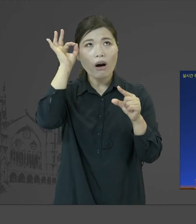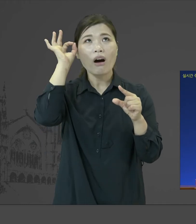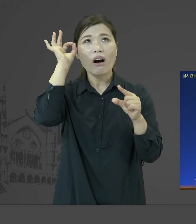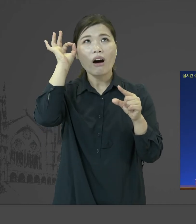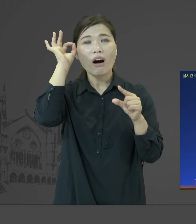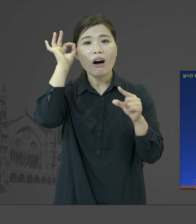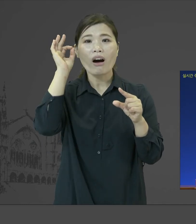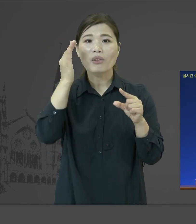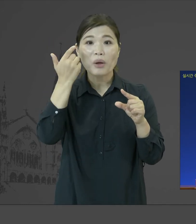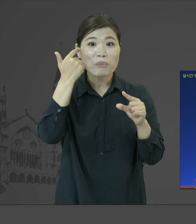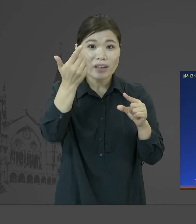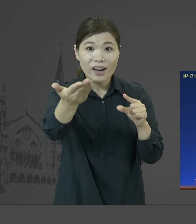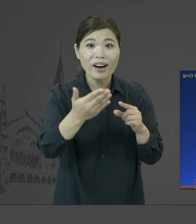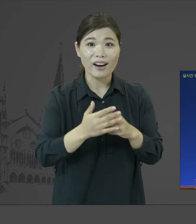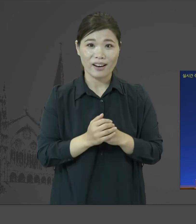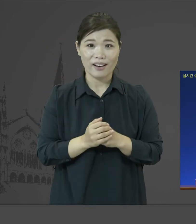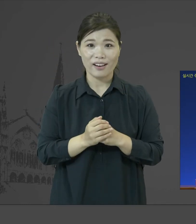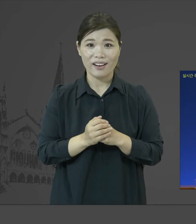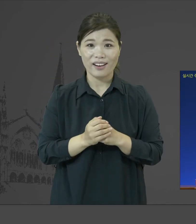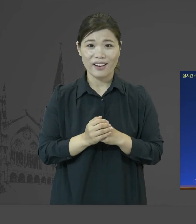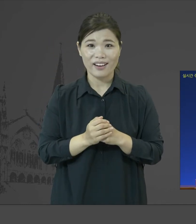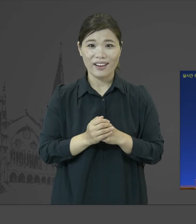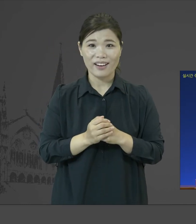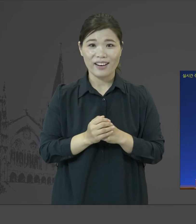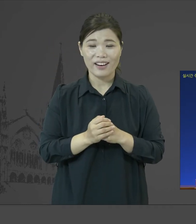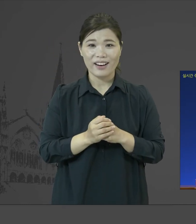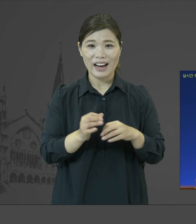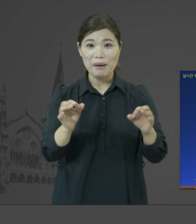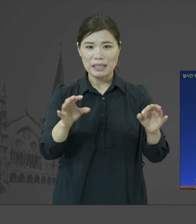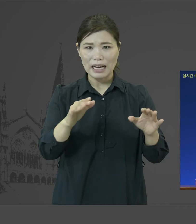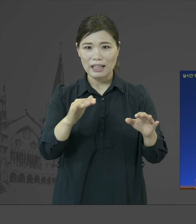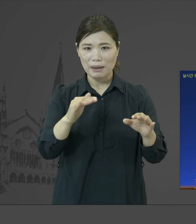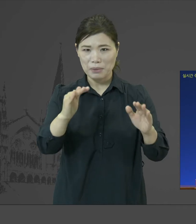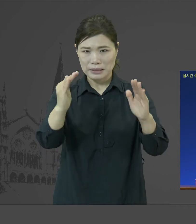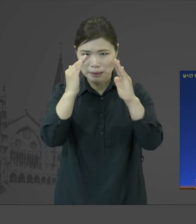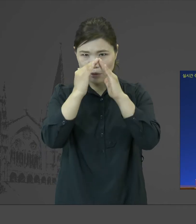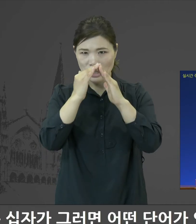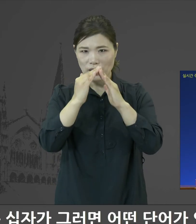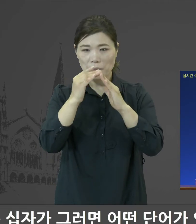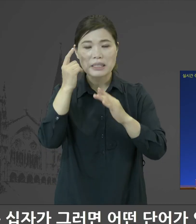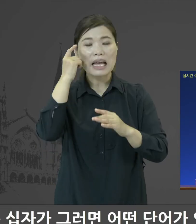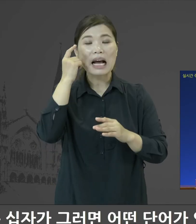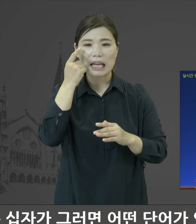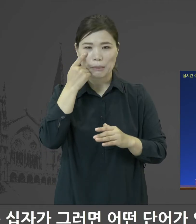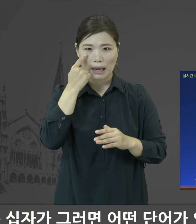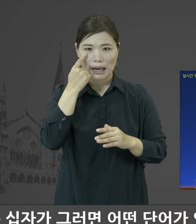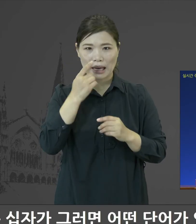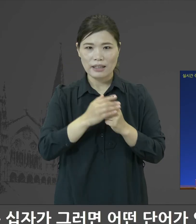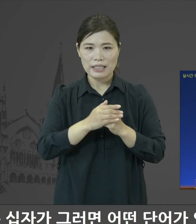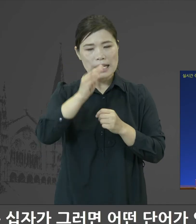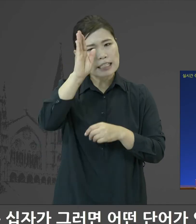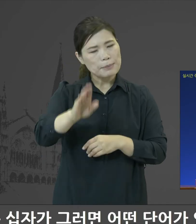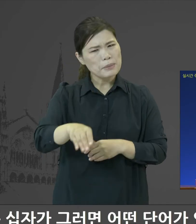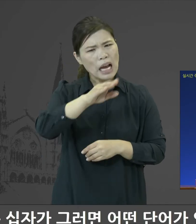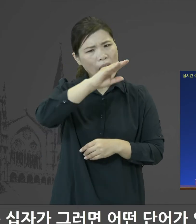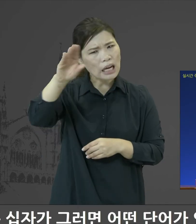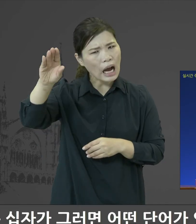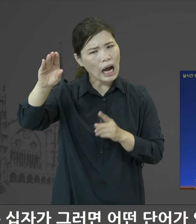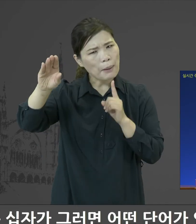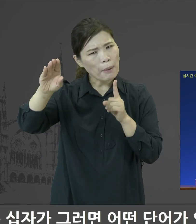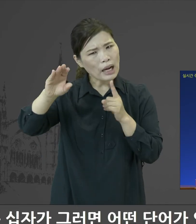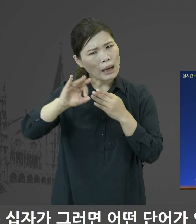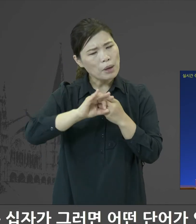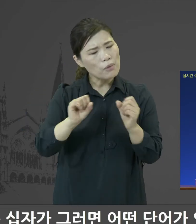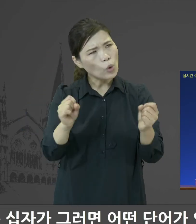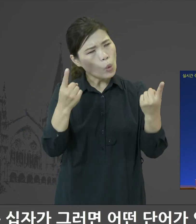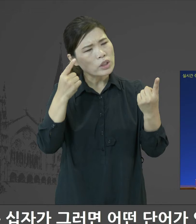먼저 떠오릅니까? 잠시 집중하셔서 한번 생각해 보시기 바랍니다. 십자가 그러면 같이 떠오르는